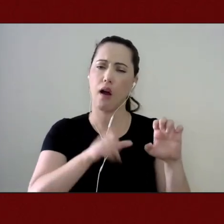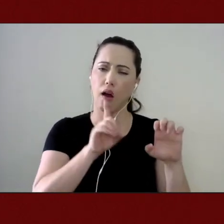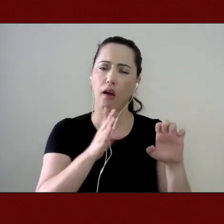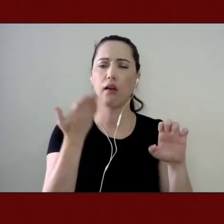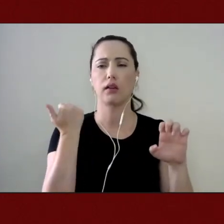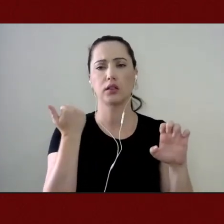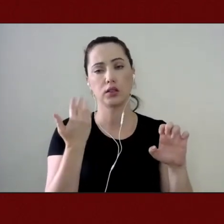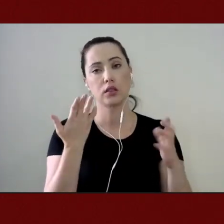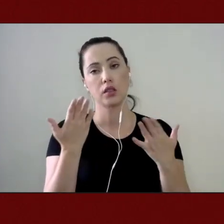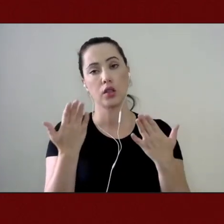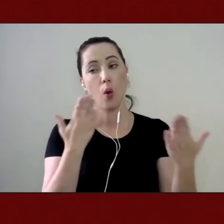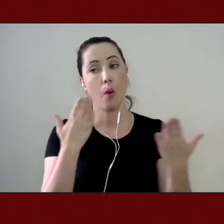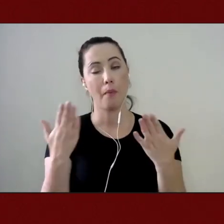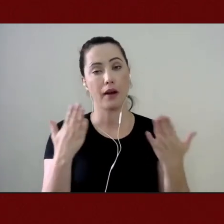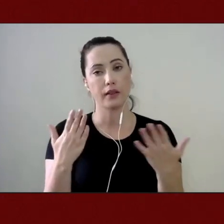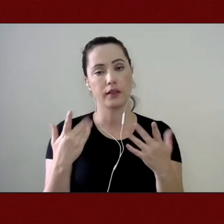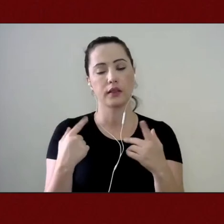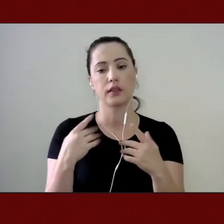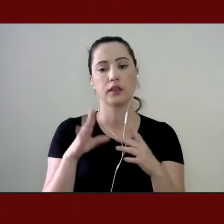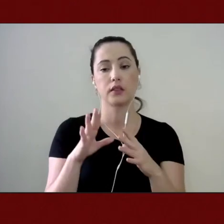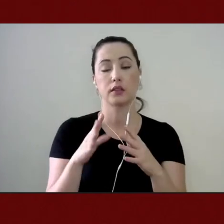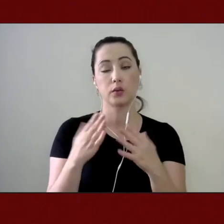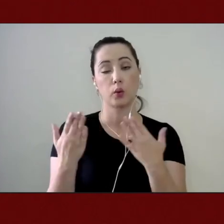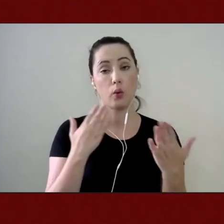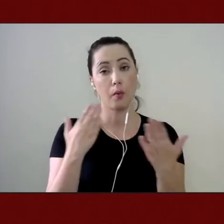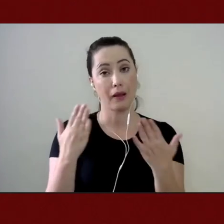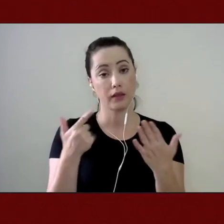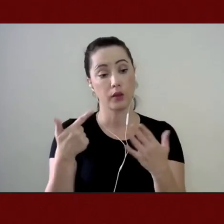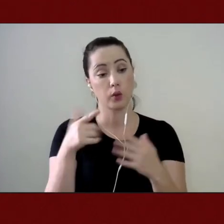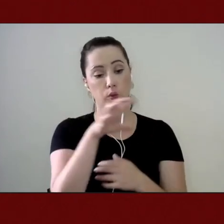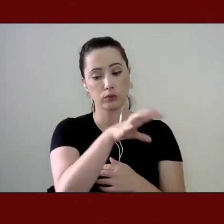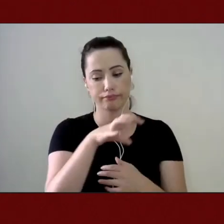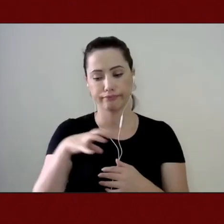obviamente, engajada, mas mais distanciada. Né? E aí